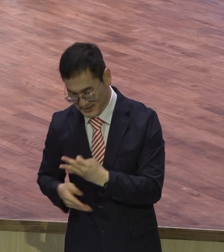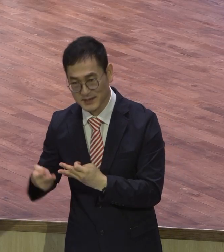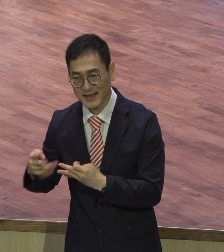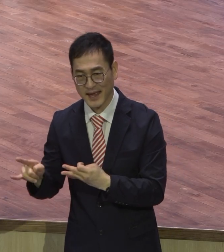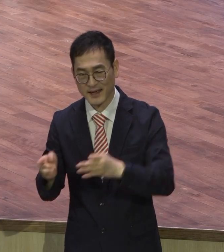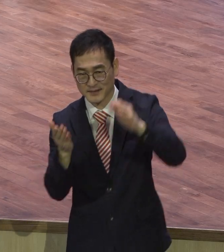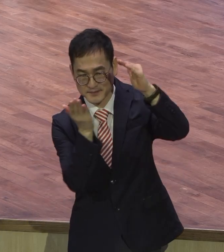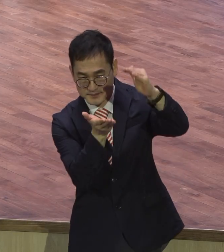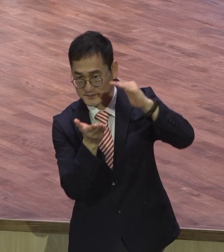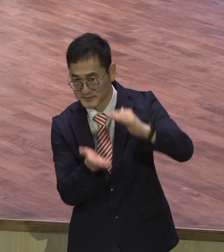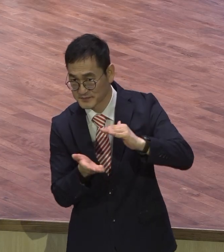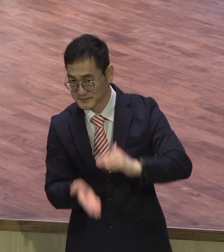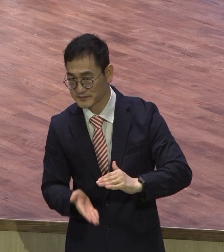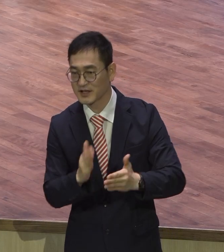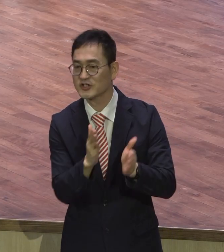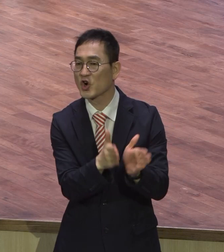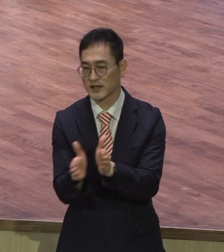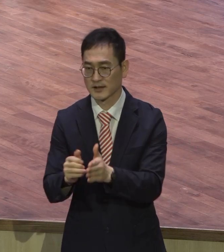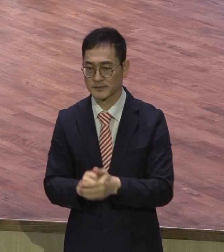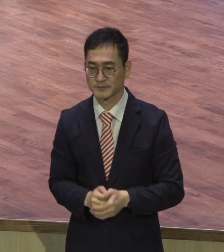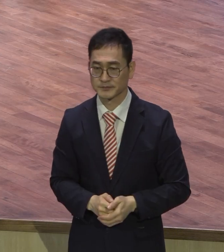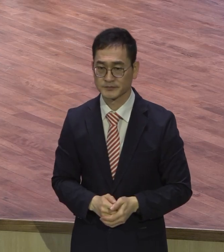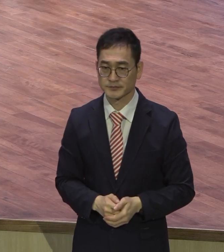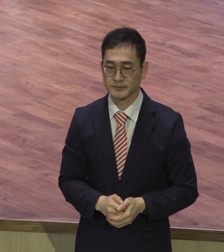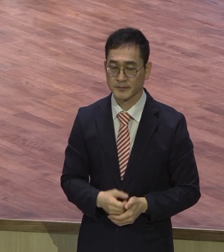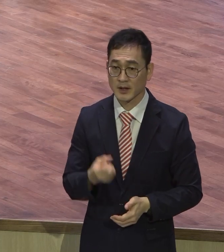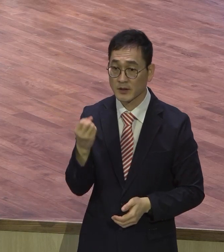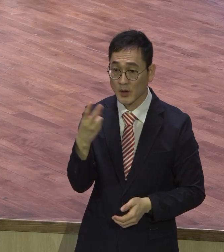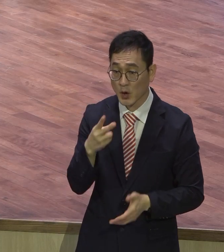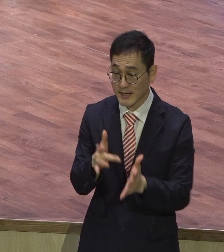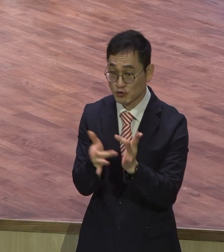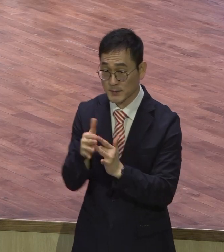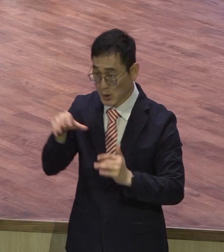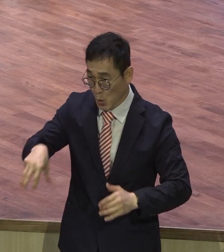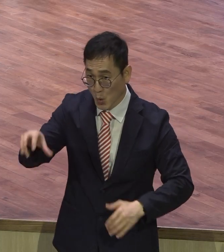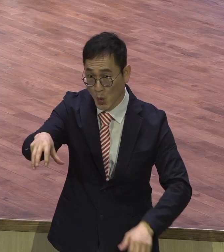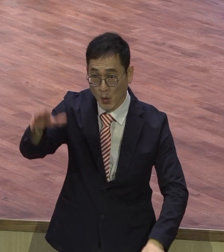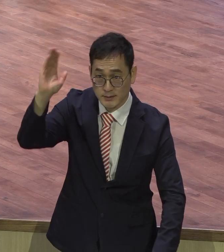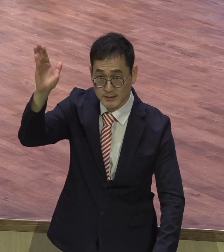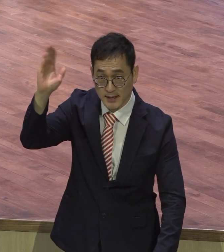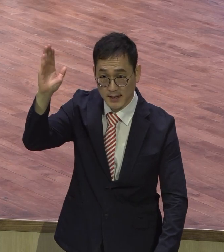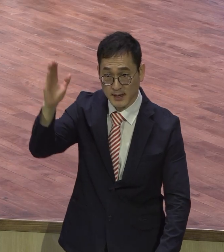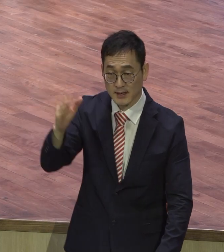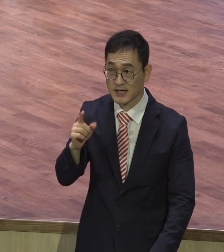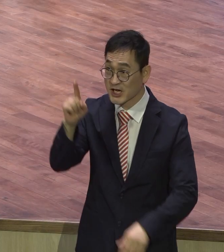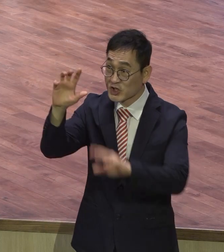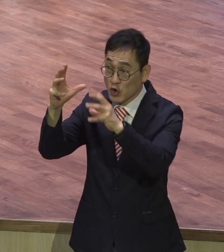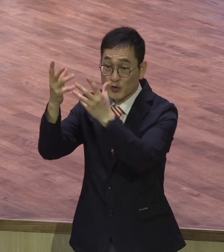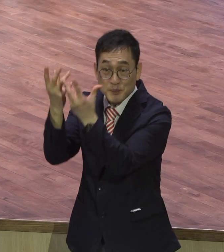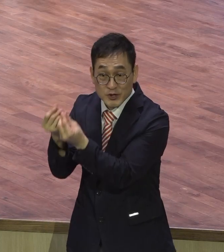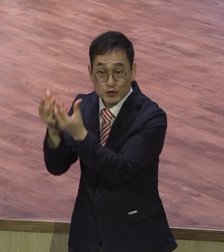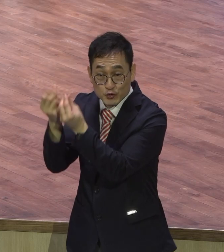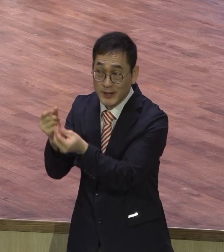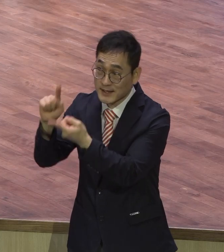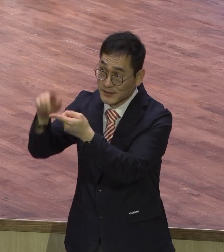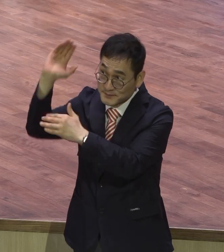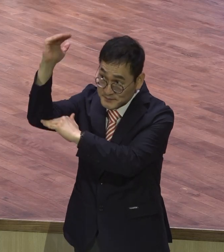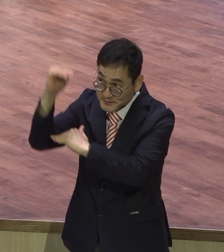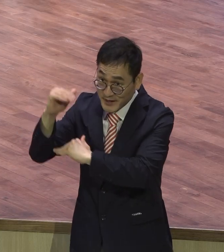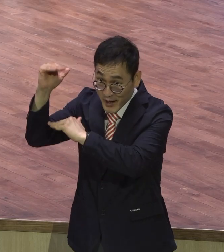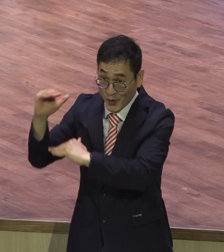또 마태복음 13장에는 예수님께서 여러 장소에서 말씀하셨을 이 천국 비율을 일목요연하게